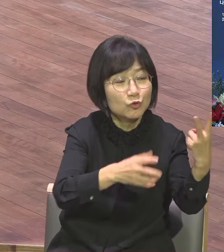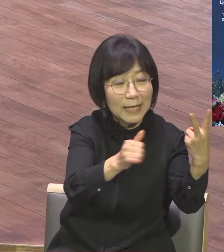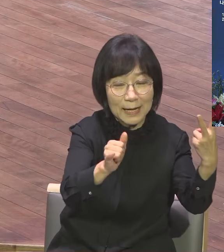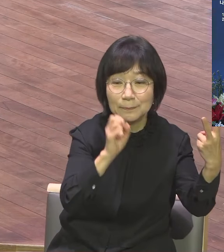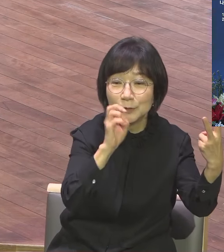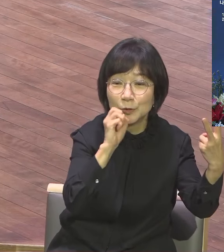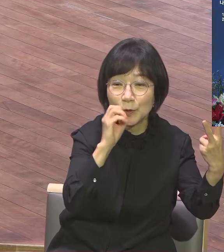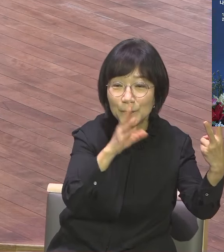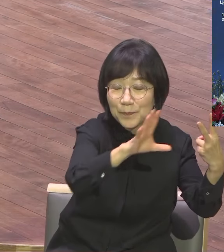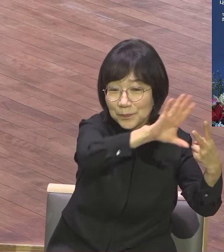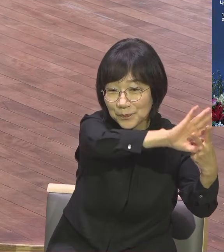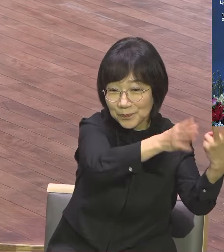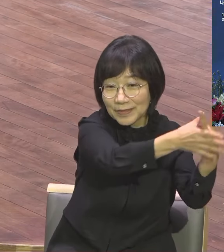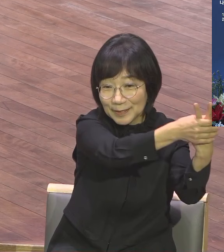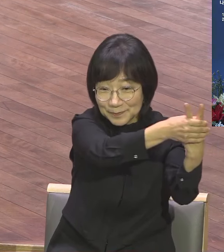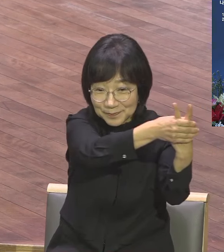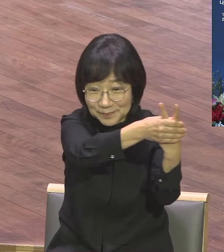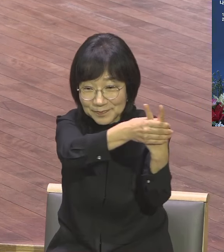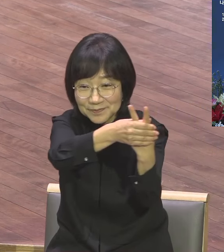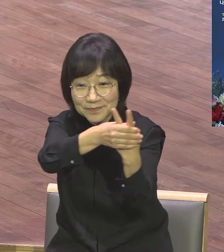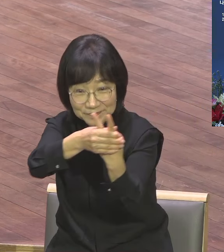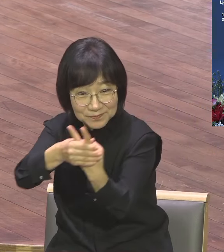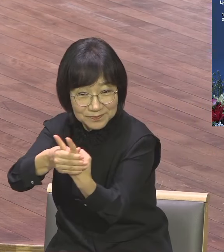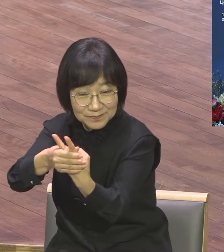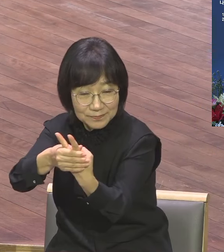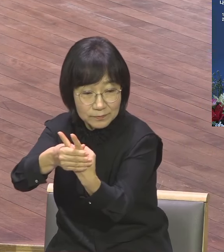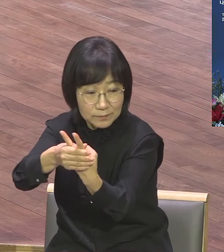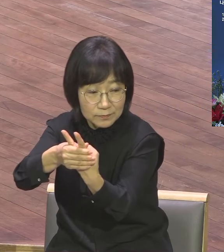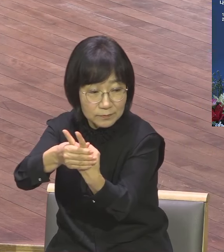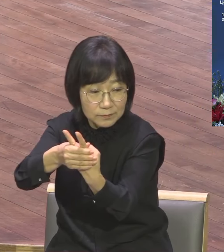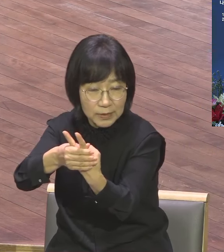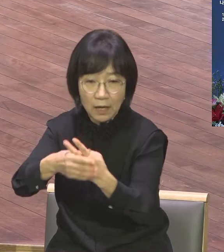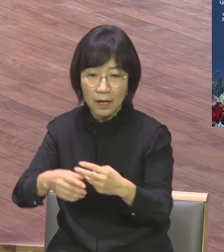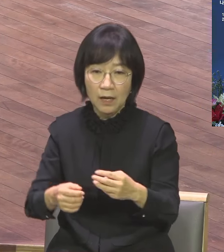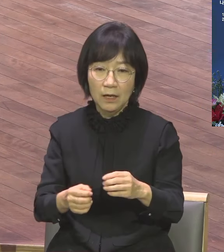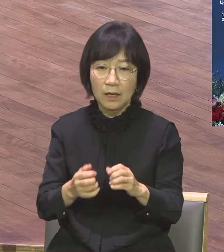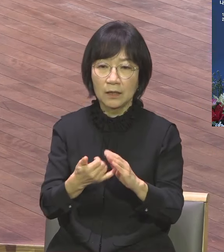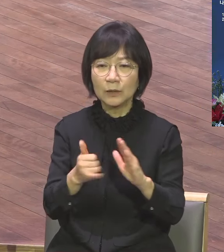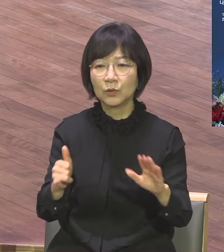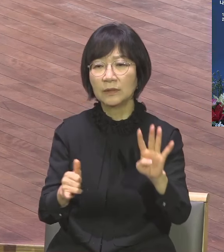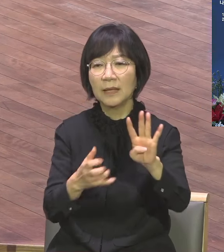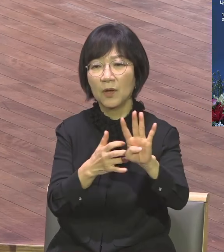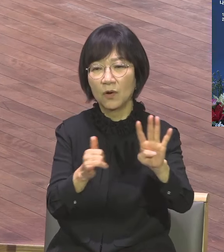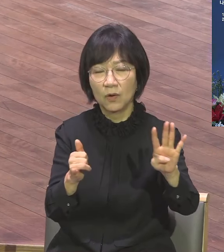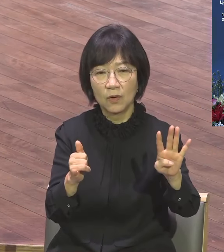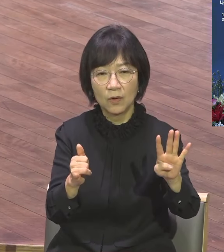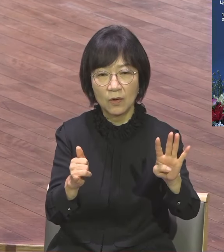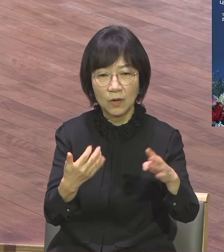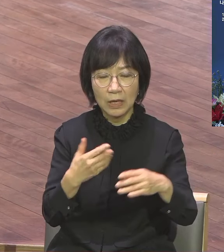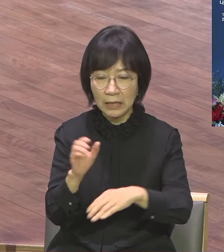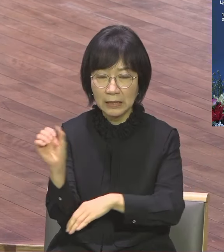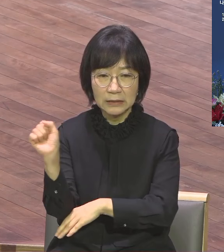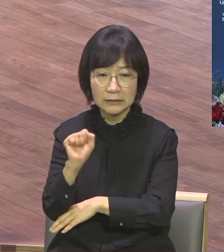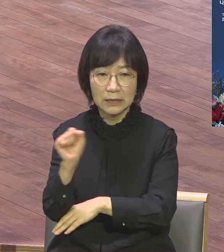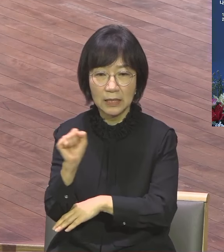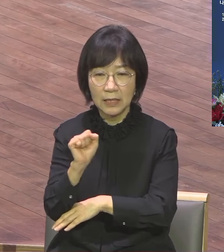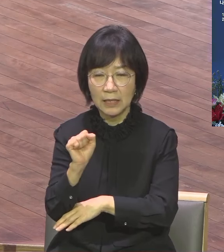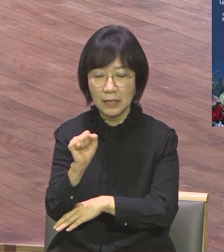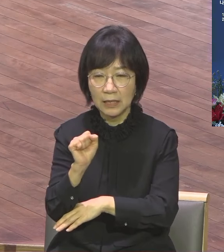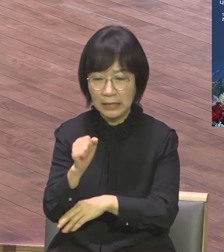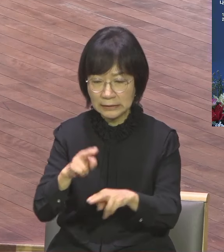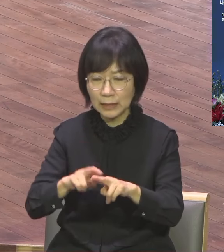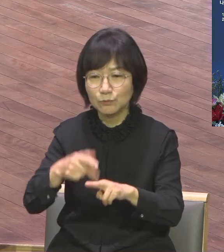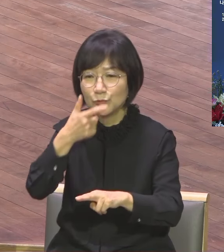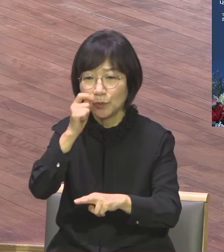했어. 그러니까 가족이 가족이 넷인데 다 탈 수가 없으니까 전도한 권사님하고 아들은 버스 타고 인천에서